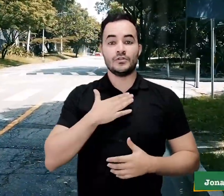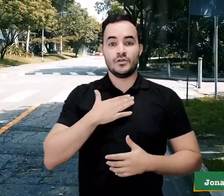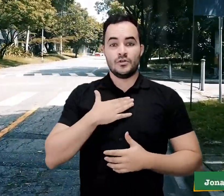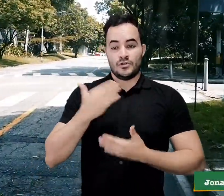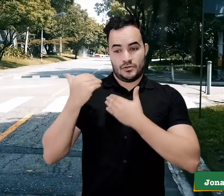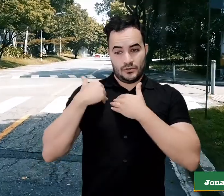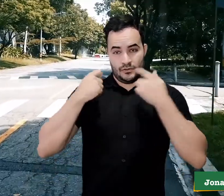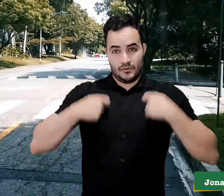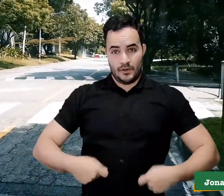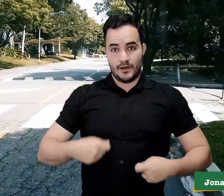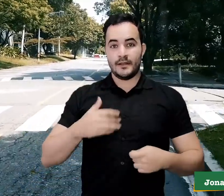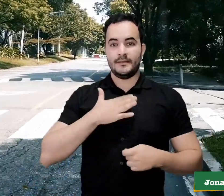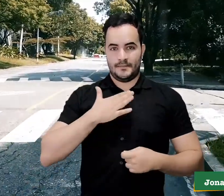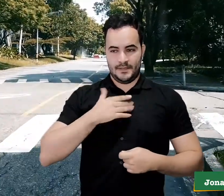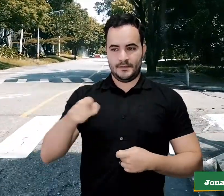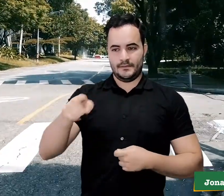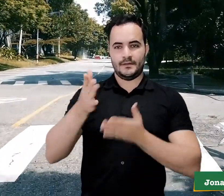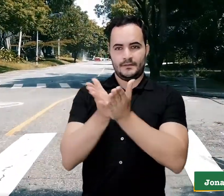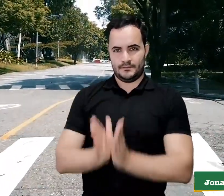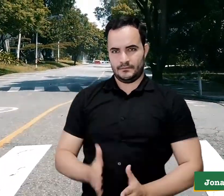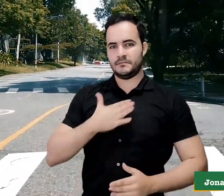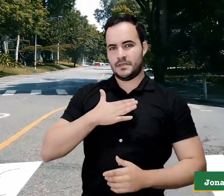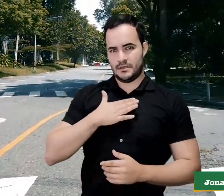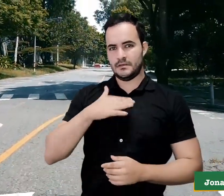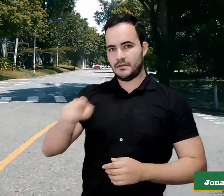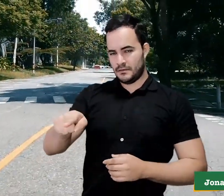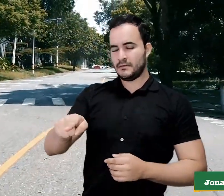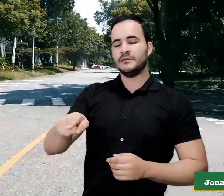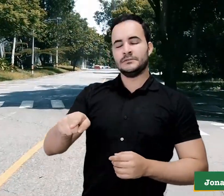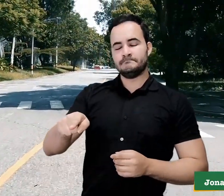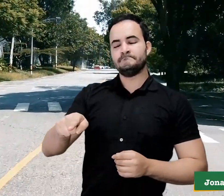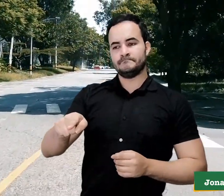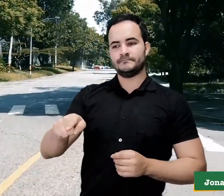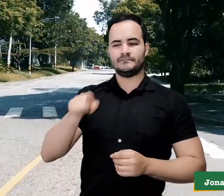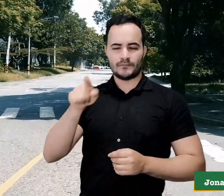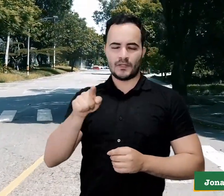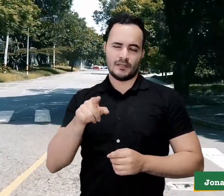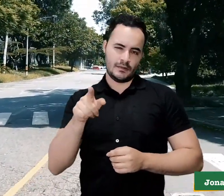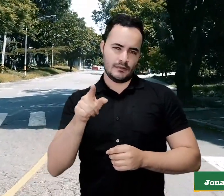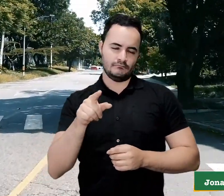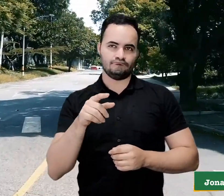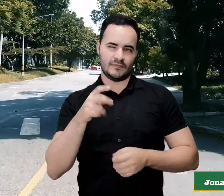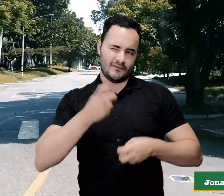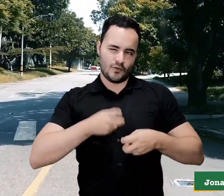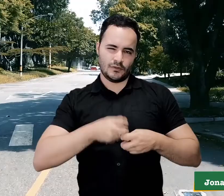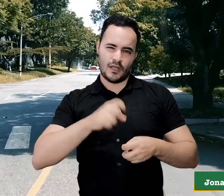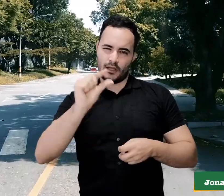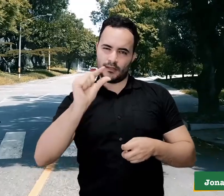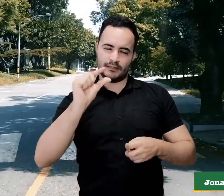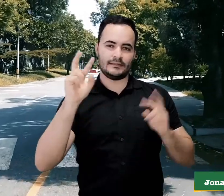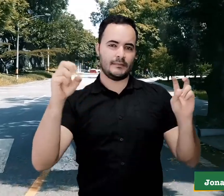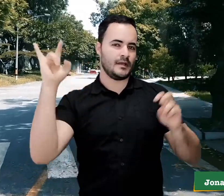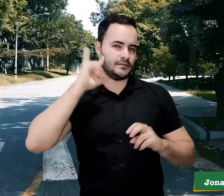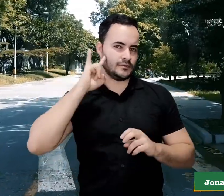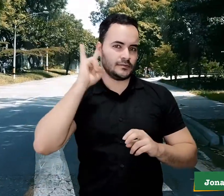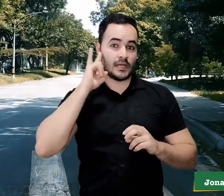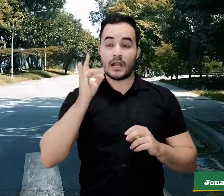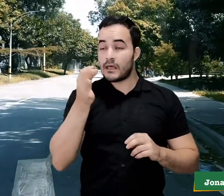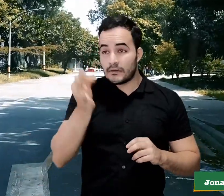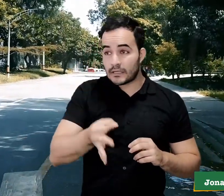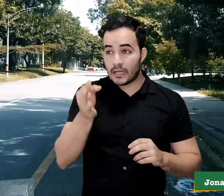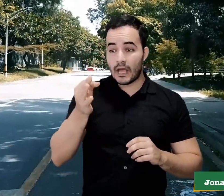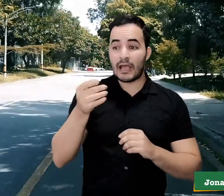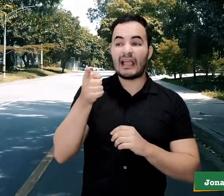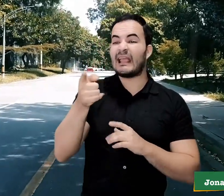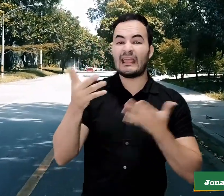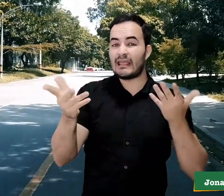que tiene de pronto una leve dificultad en la escucha. No sé muy bien qué